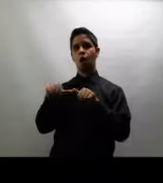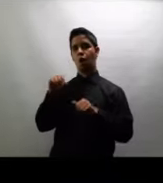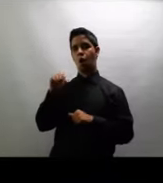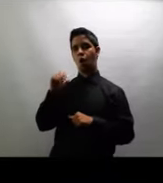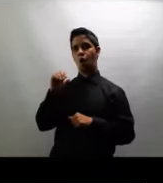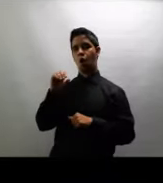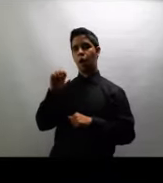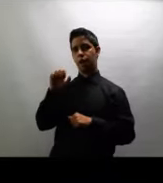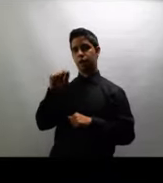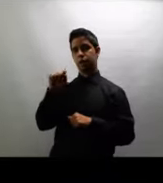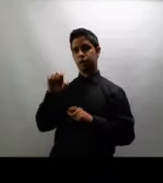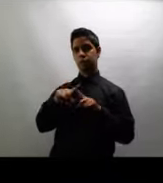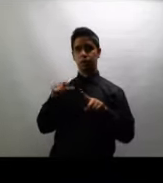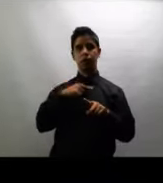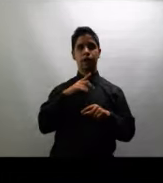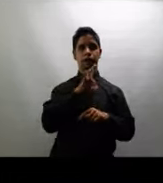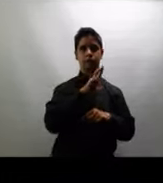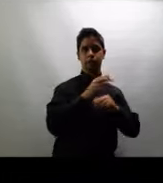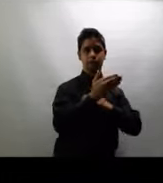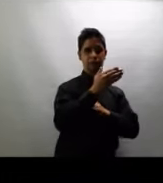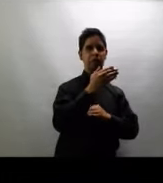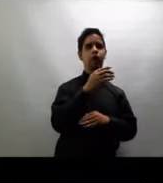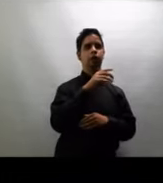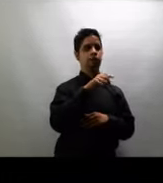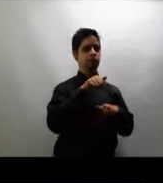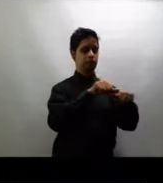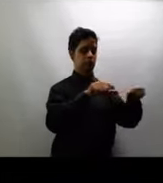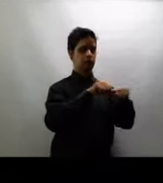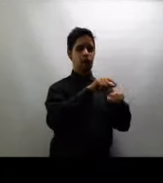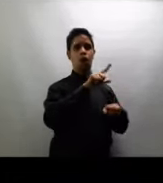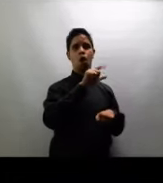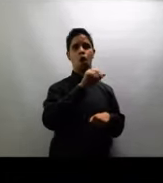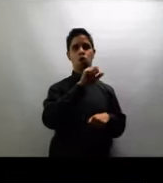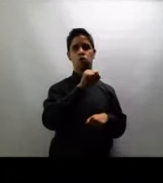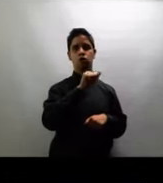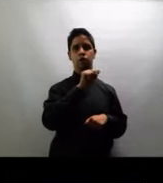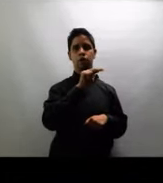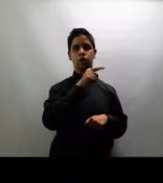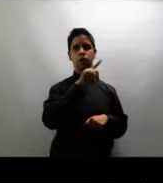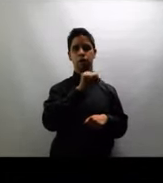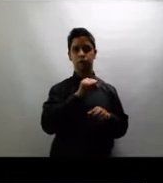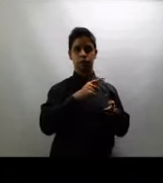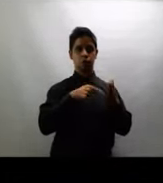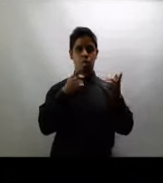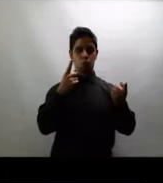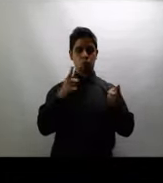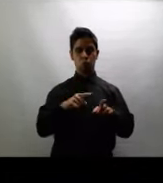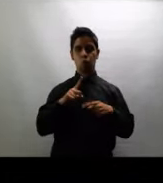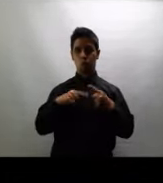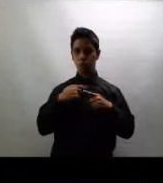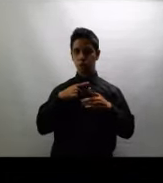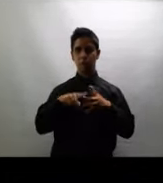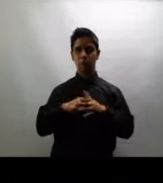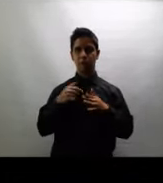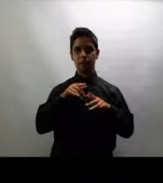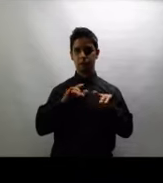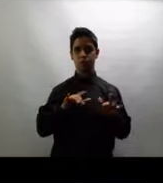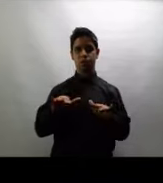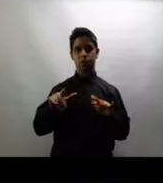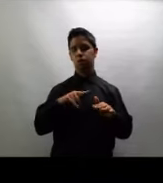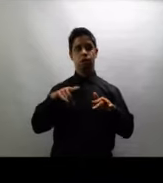las 7 de la mañana era Los Ángeles. Y yo pendiente, y cuando voy a empezar a escribir, sopetazo. Hombre,